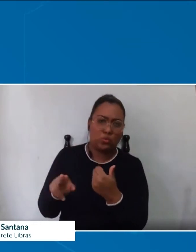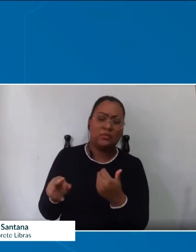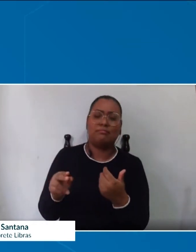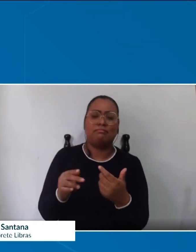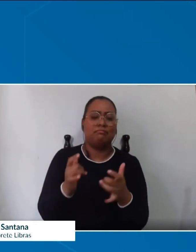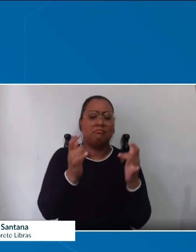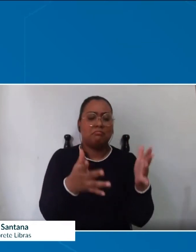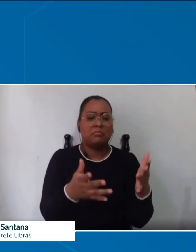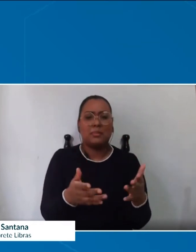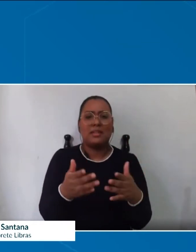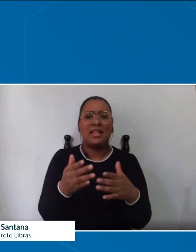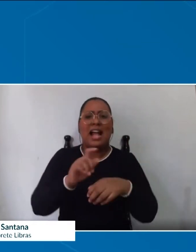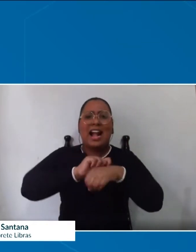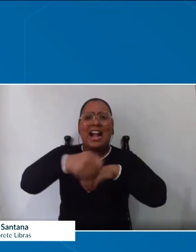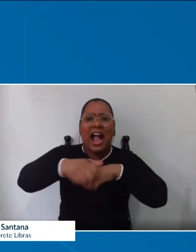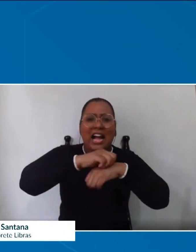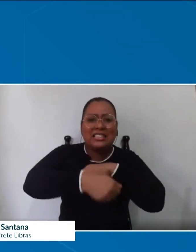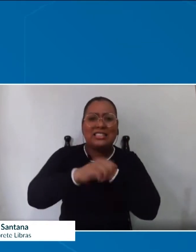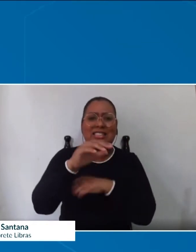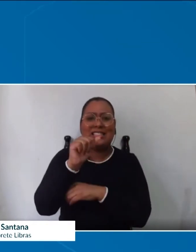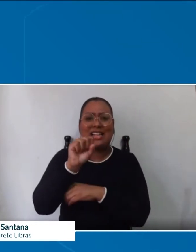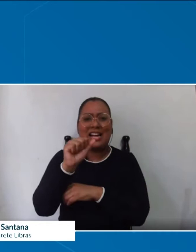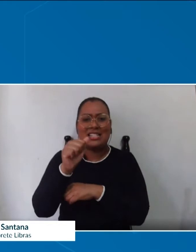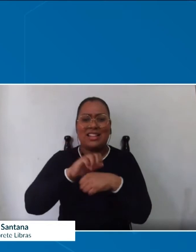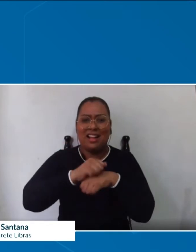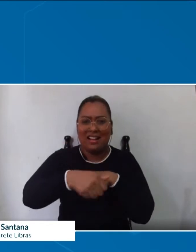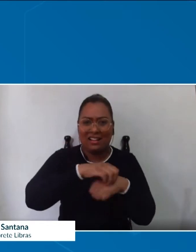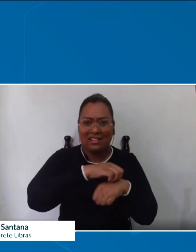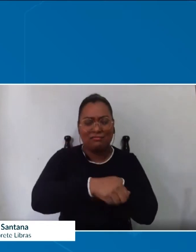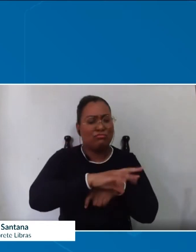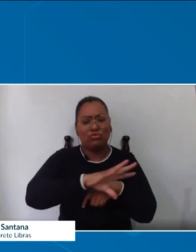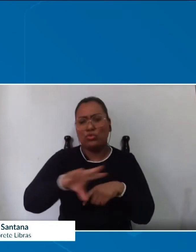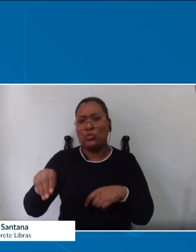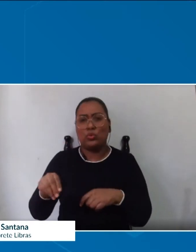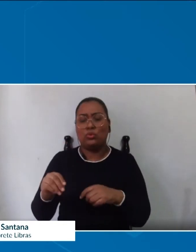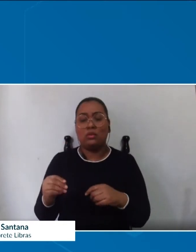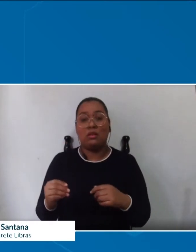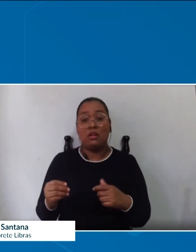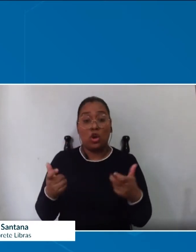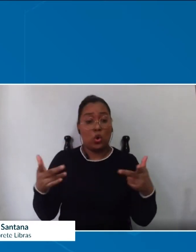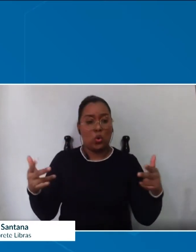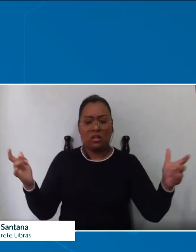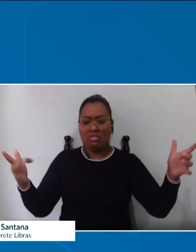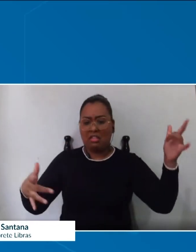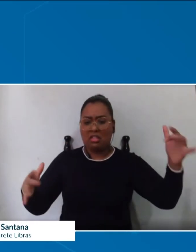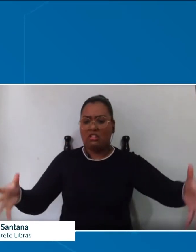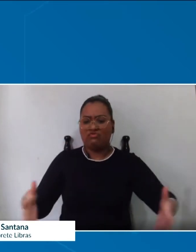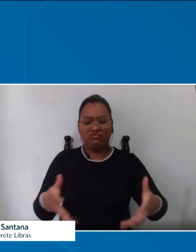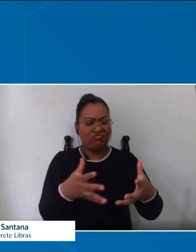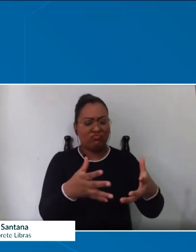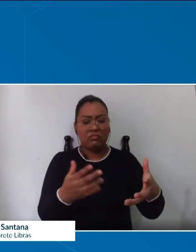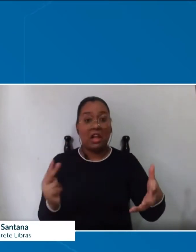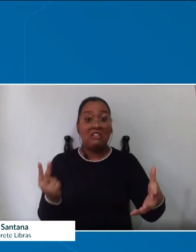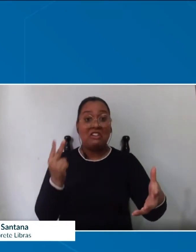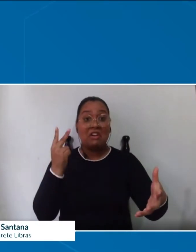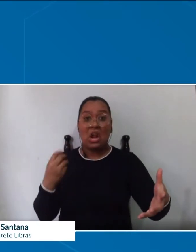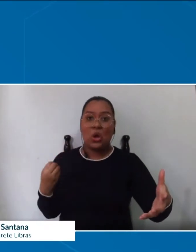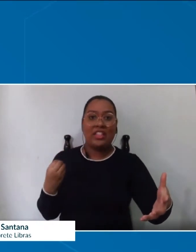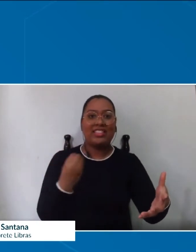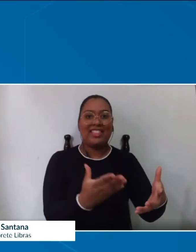resíduos cascas, mas é isso que a gente faz, incorporar valor ao que tem pouco valor ou não tem